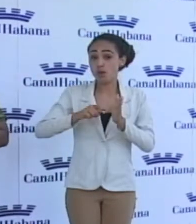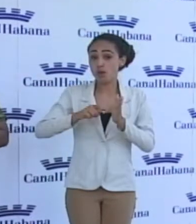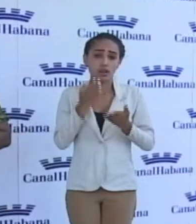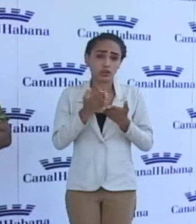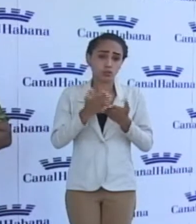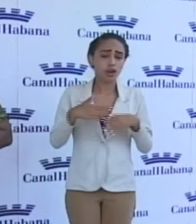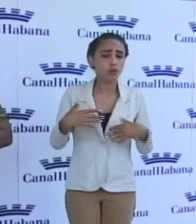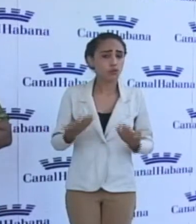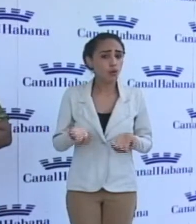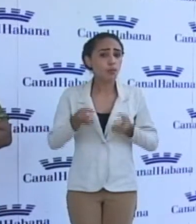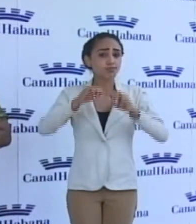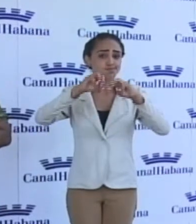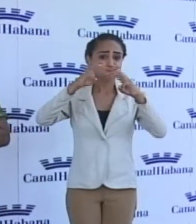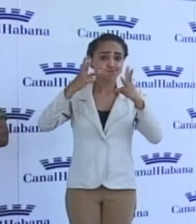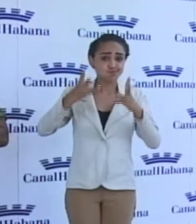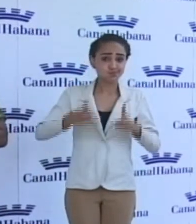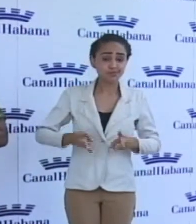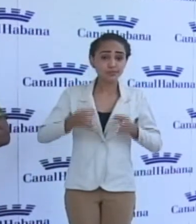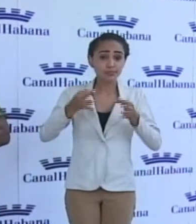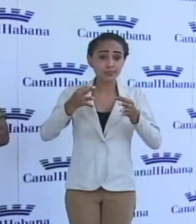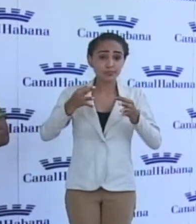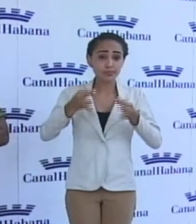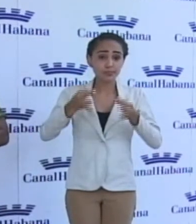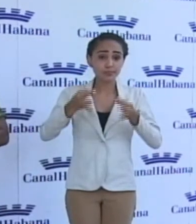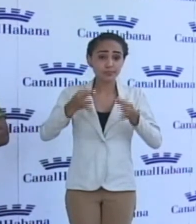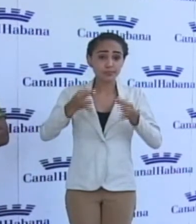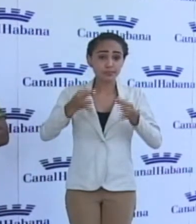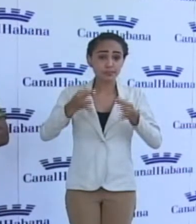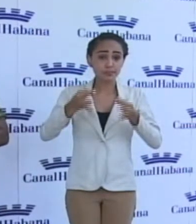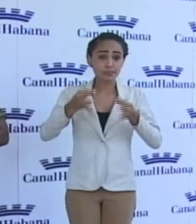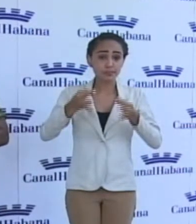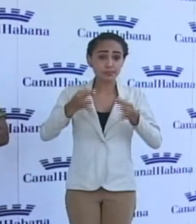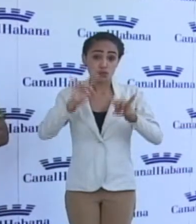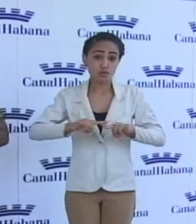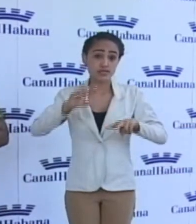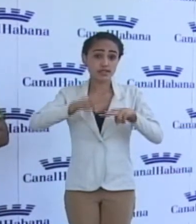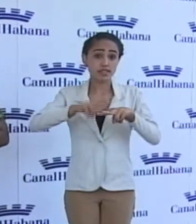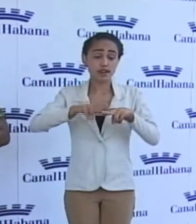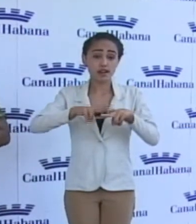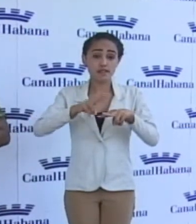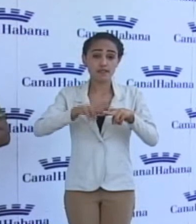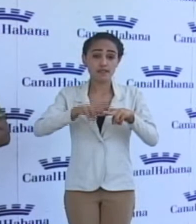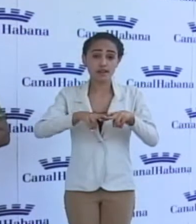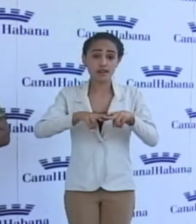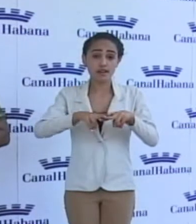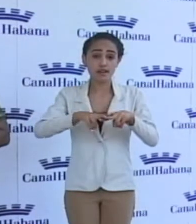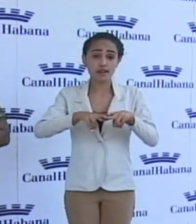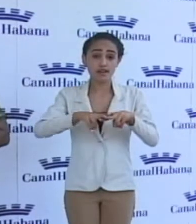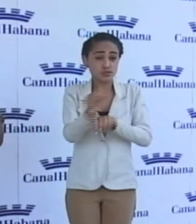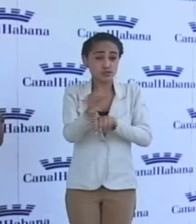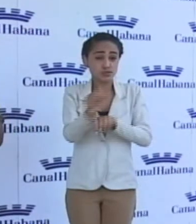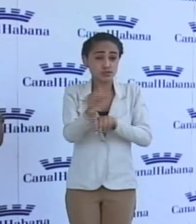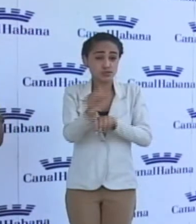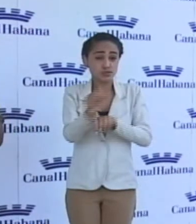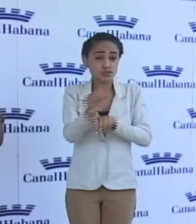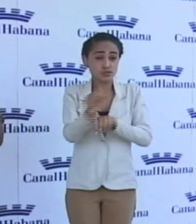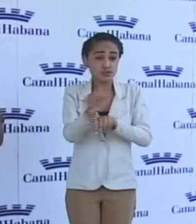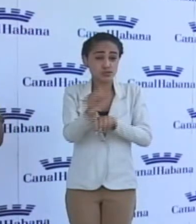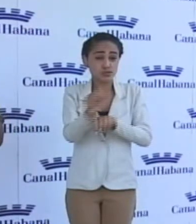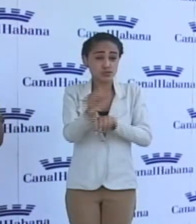plataforma digital de la Universidad de La Habana al curso introductorio que está impartiendo la Universidad de La Habana, y con estos estudiantes